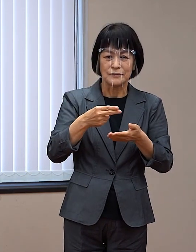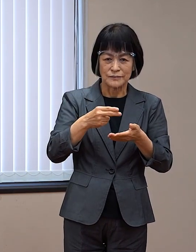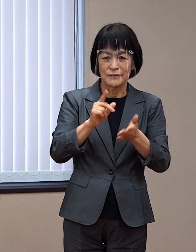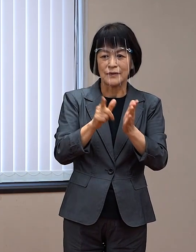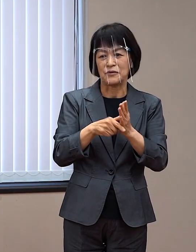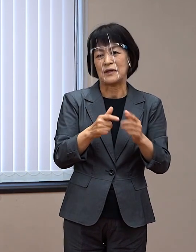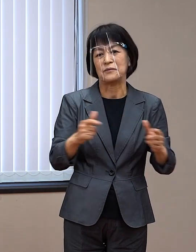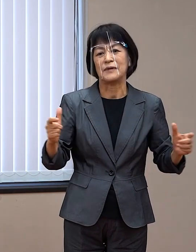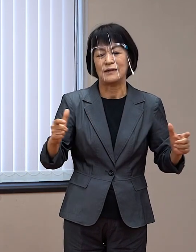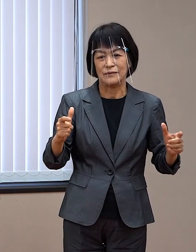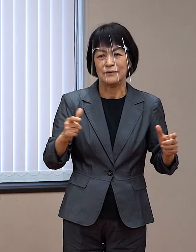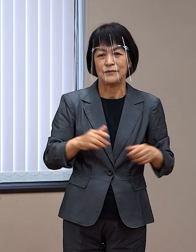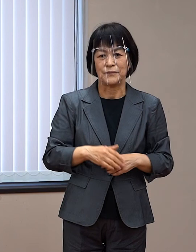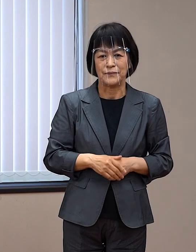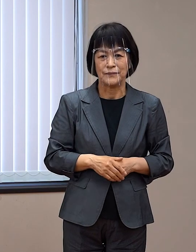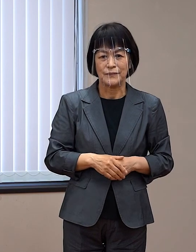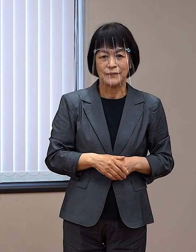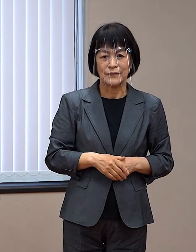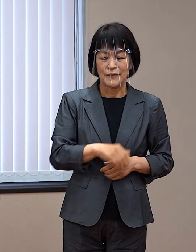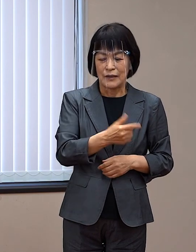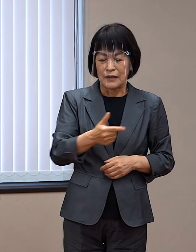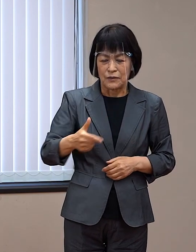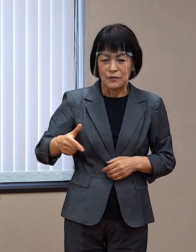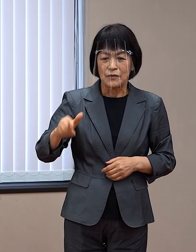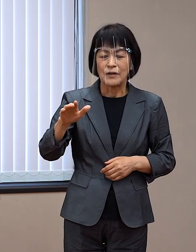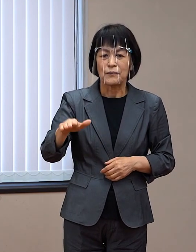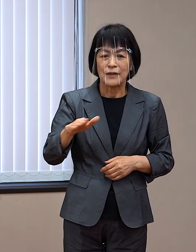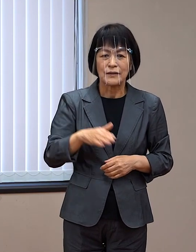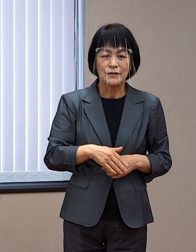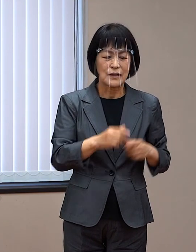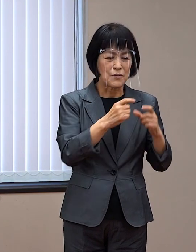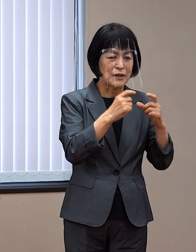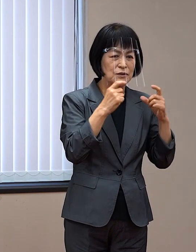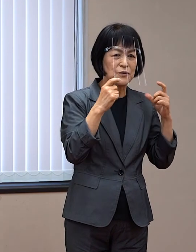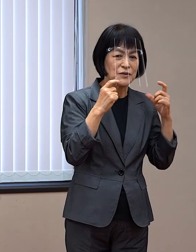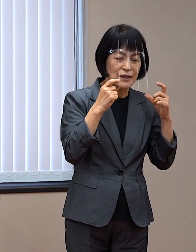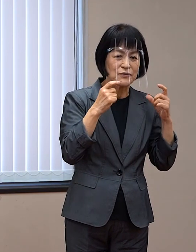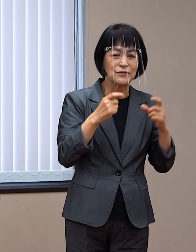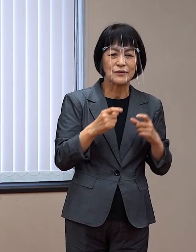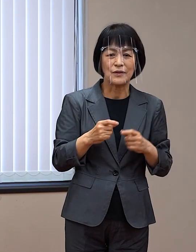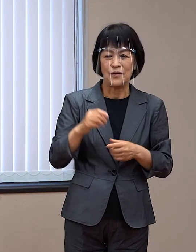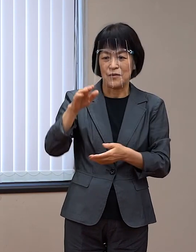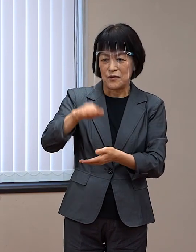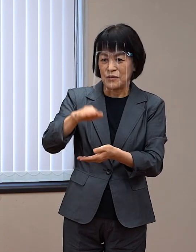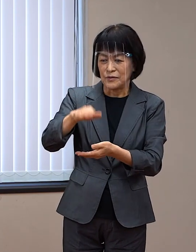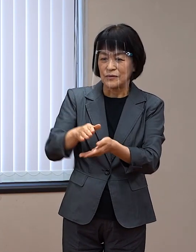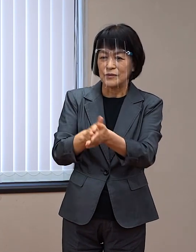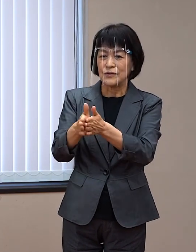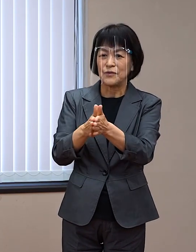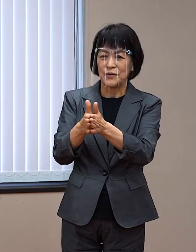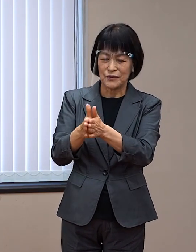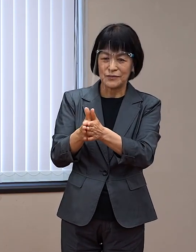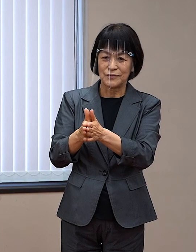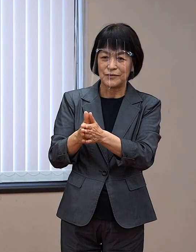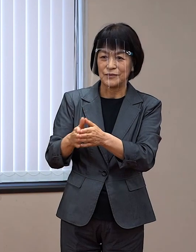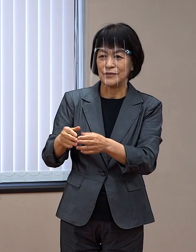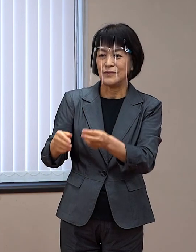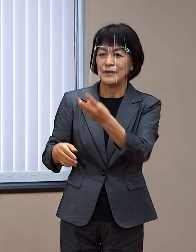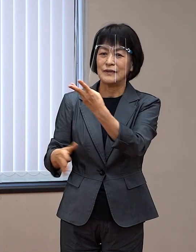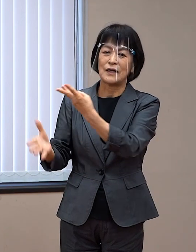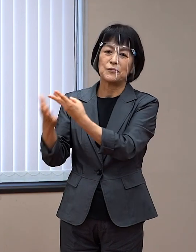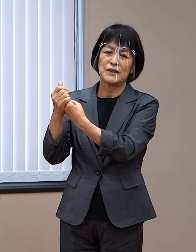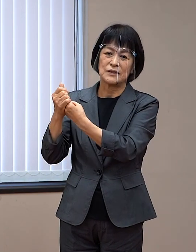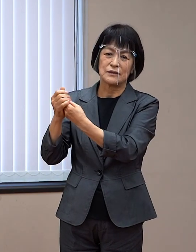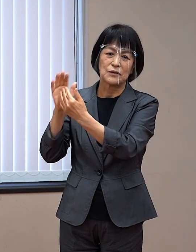ると考えられますことから、さまざまな面でマスクの着用、手指の消毒、3密の回避